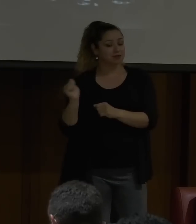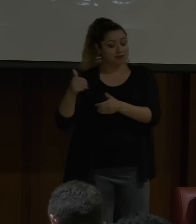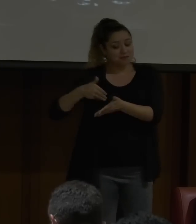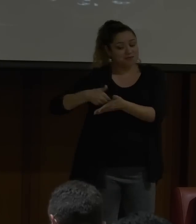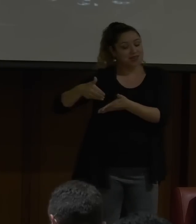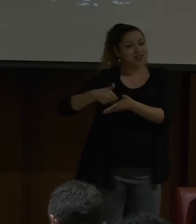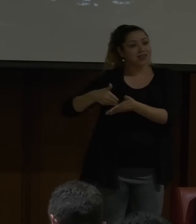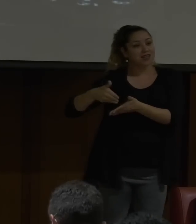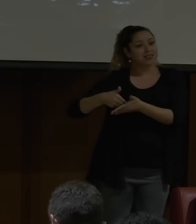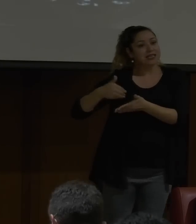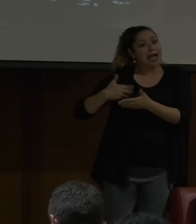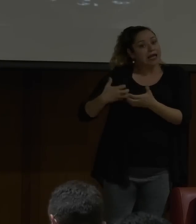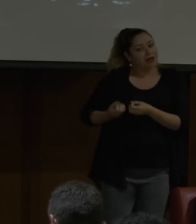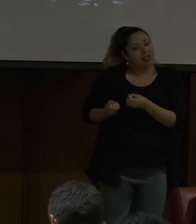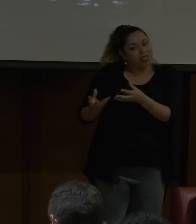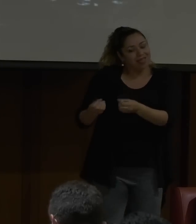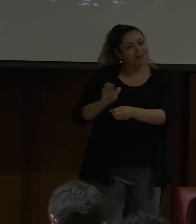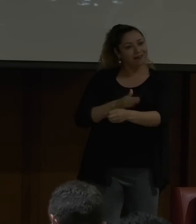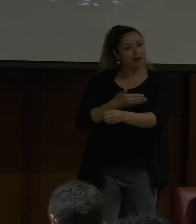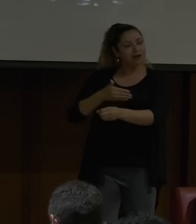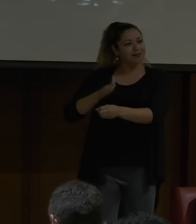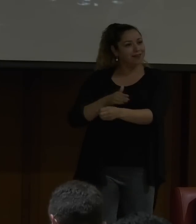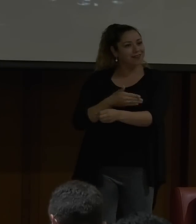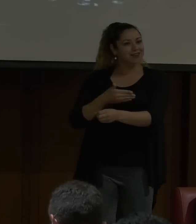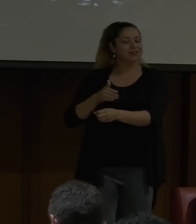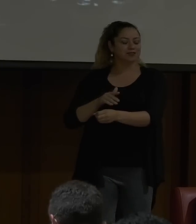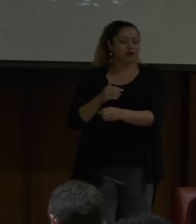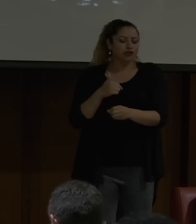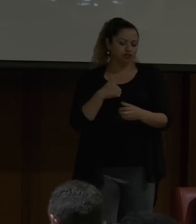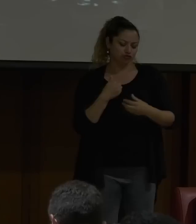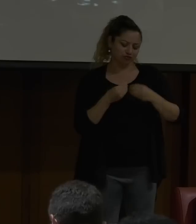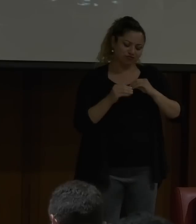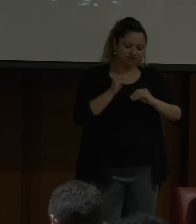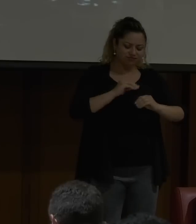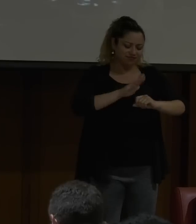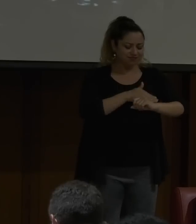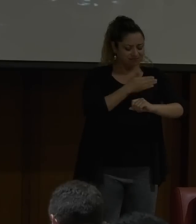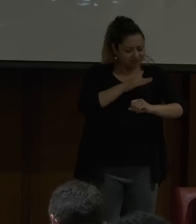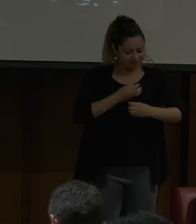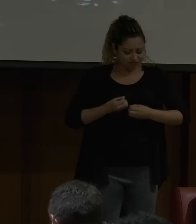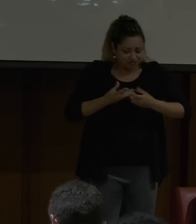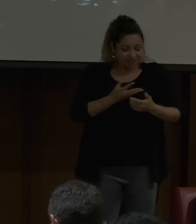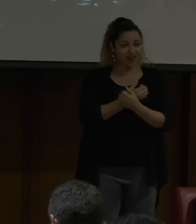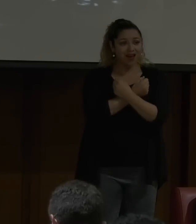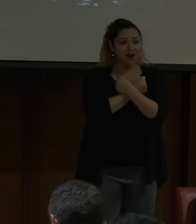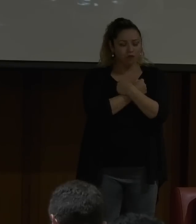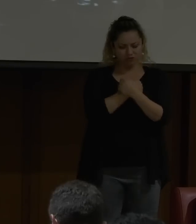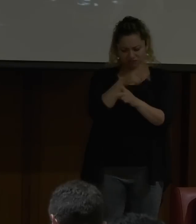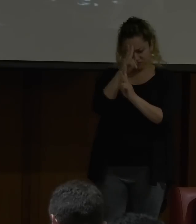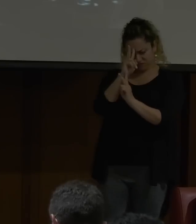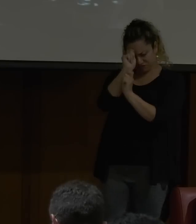le hiciera unos versos. La hice con gran cariño, dedicada a Leandro